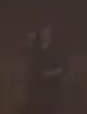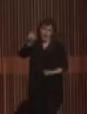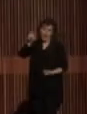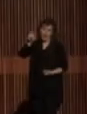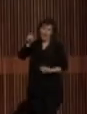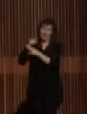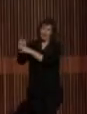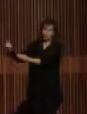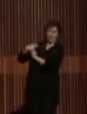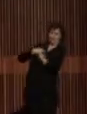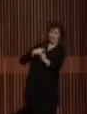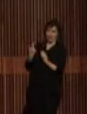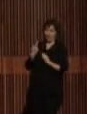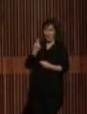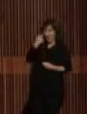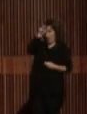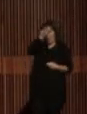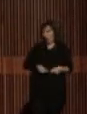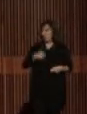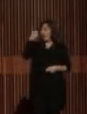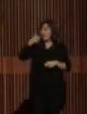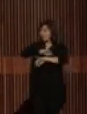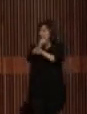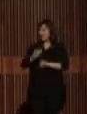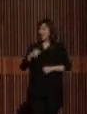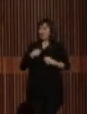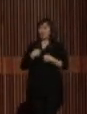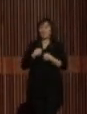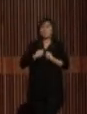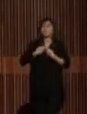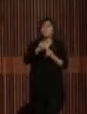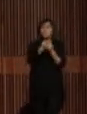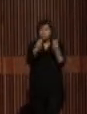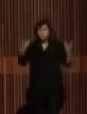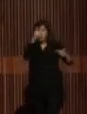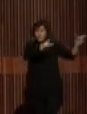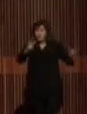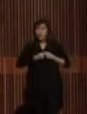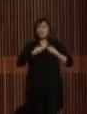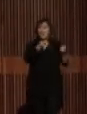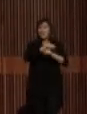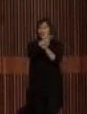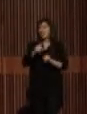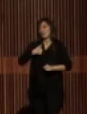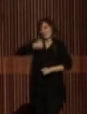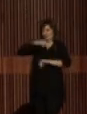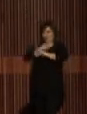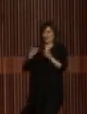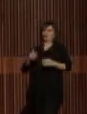que tiene. Y que el hombre más feliz es el que hace más feliz al mayor número de sus semejantes. Muchísimas gracias.